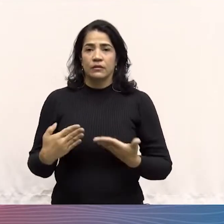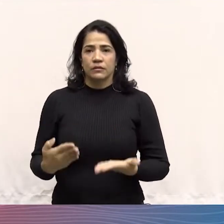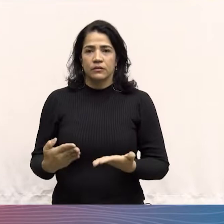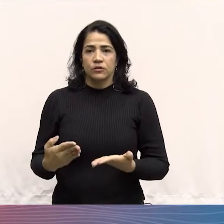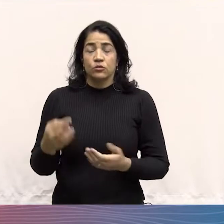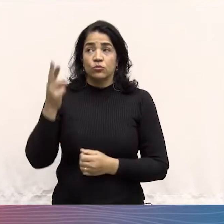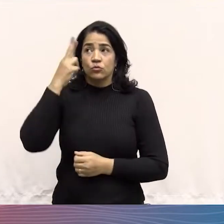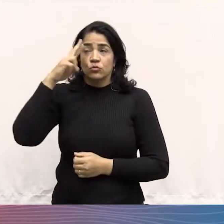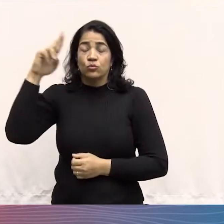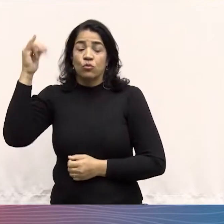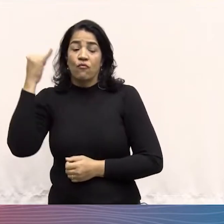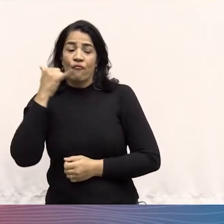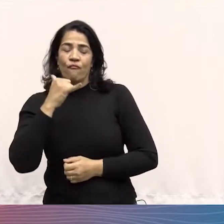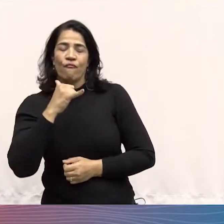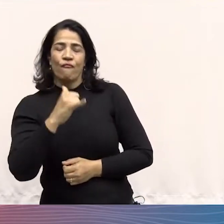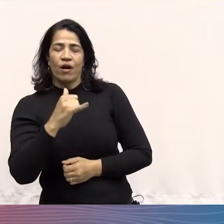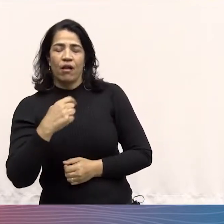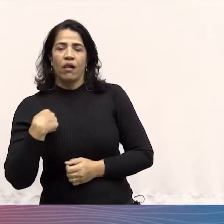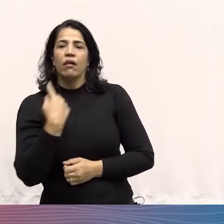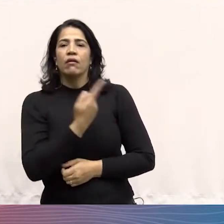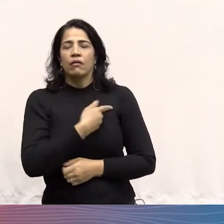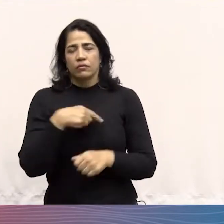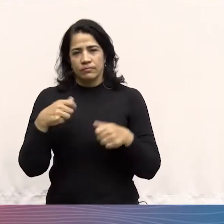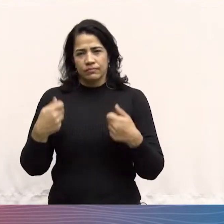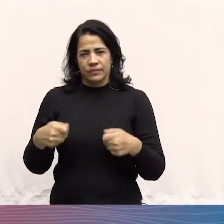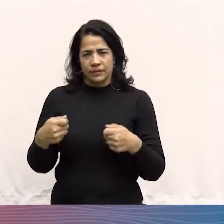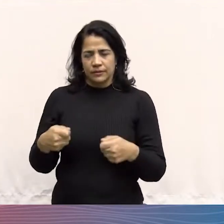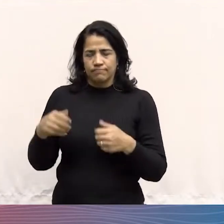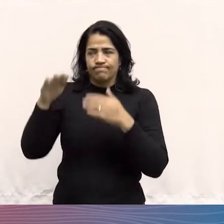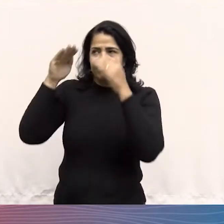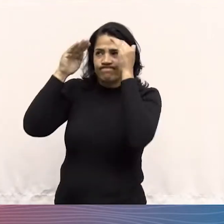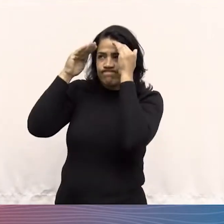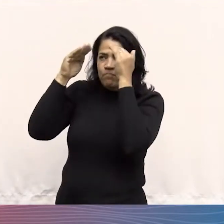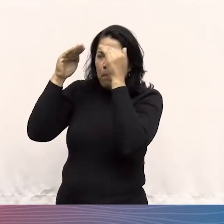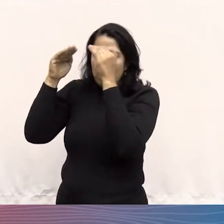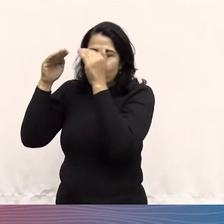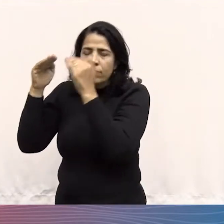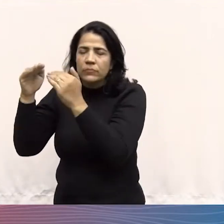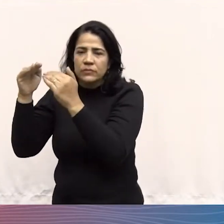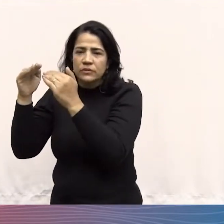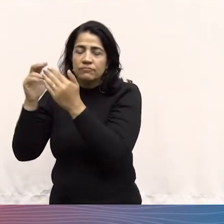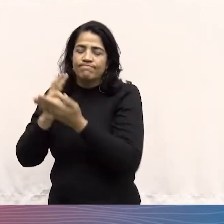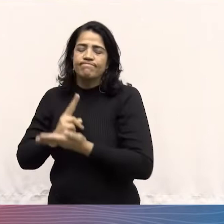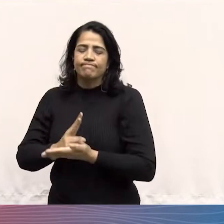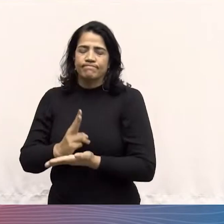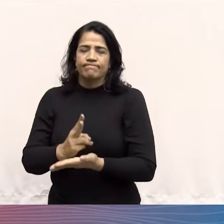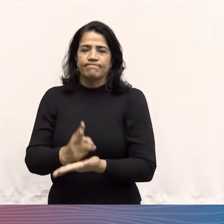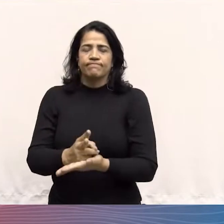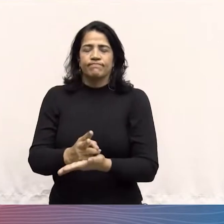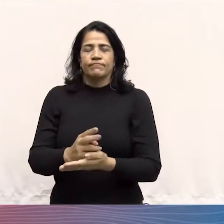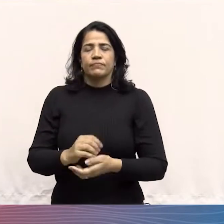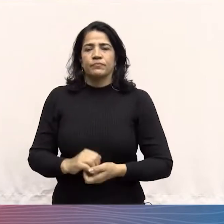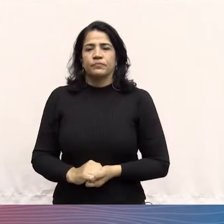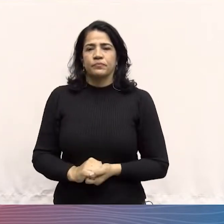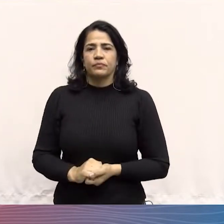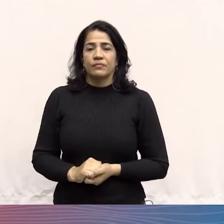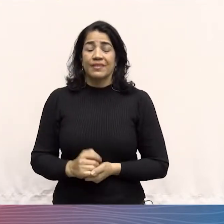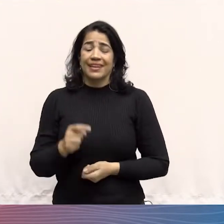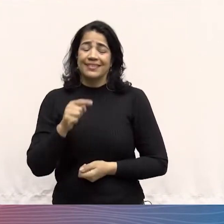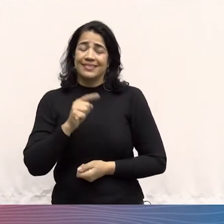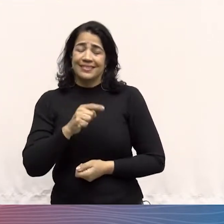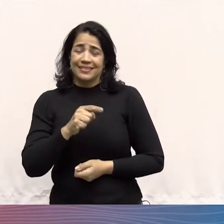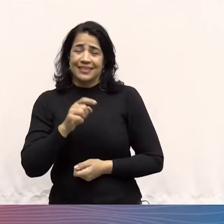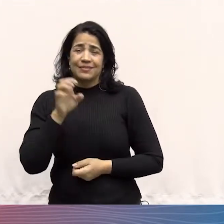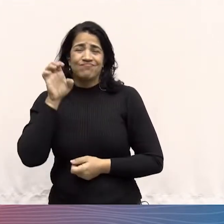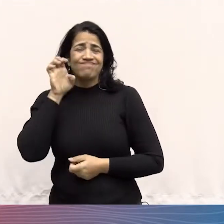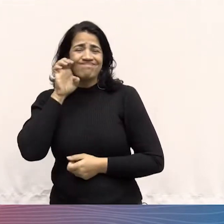nós obedecermos, custe o que custar. Nesse caso, né, a Eva,